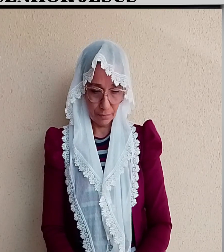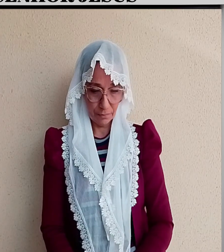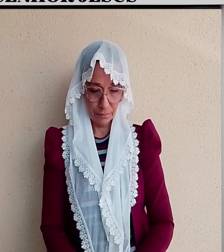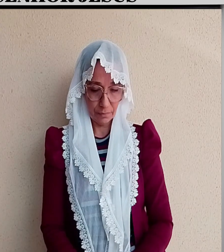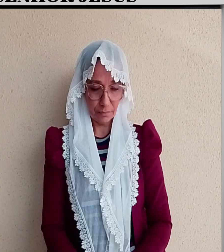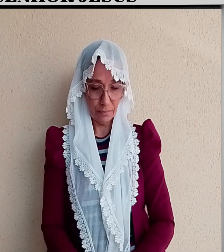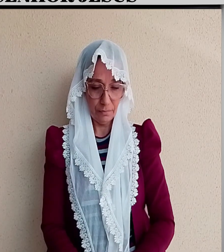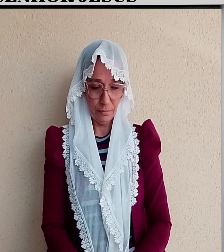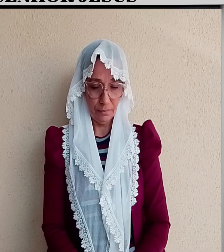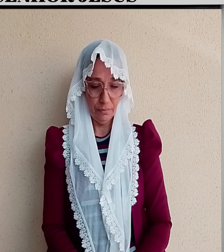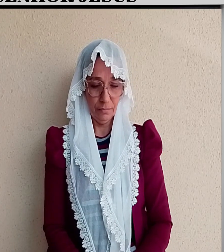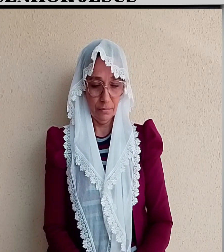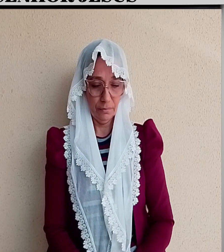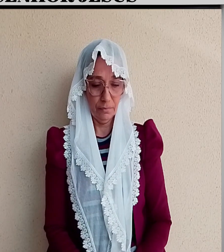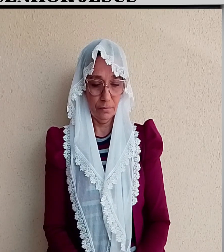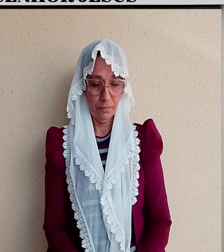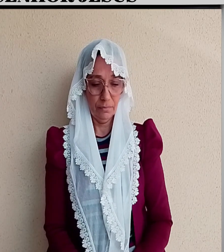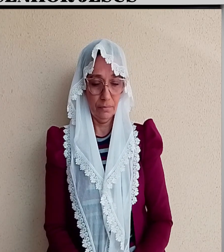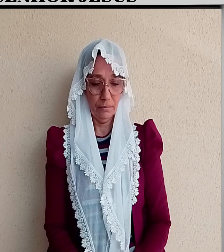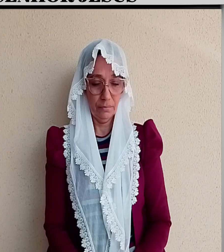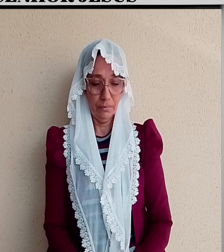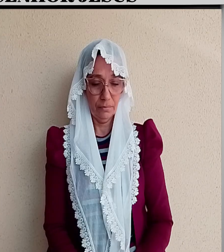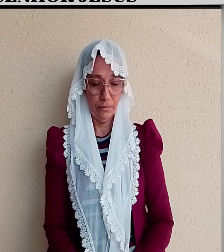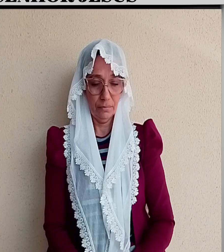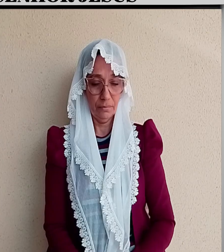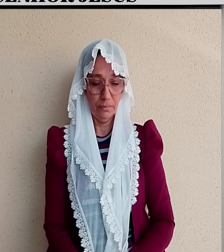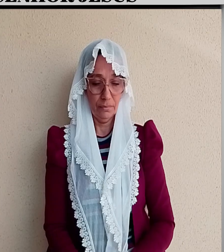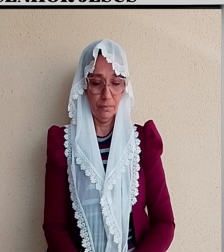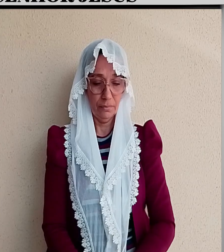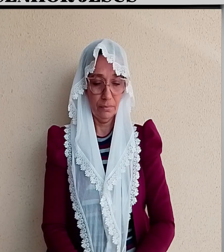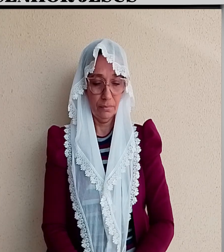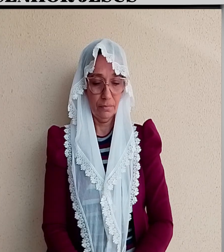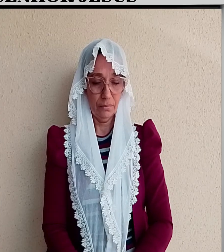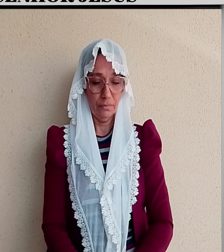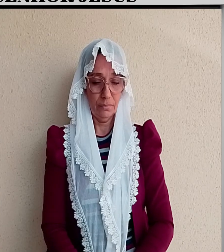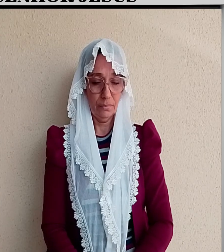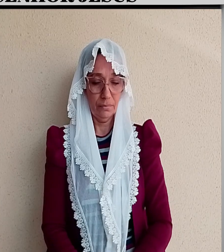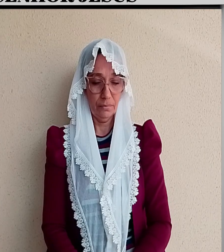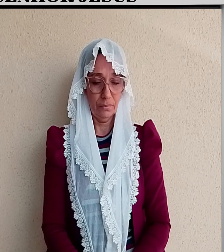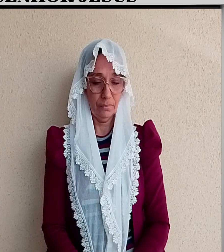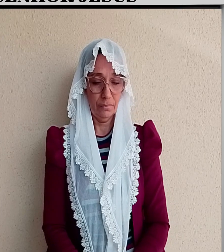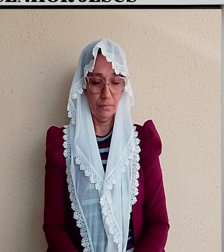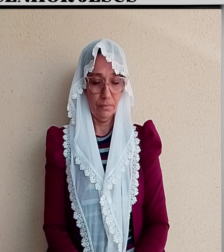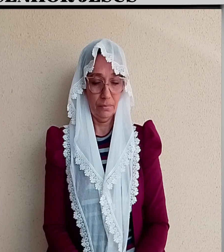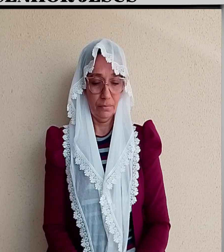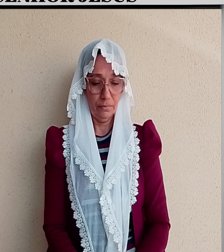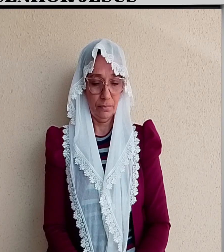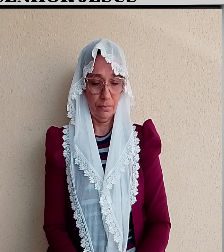Deus vivo e verdadeiro, toda a glória ao teu nome.